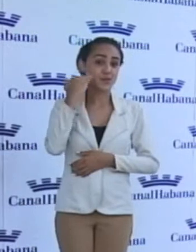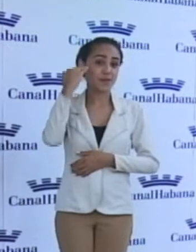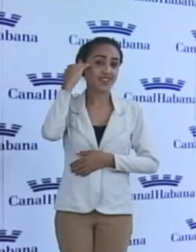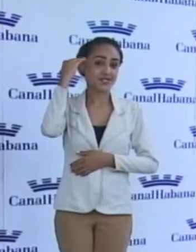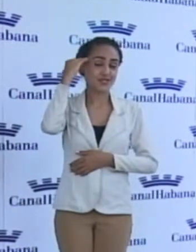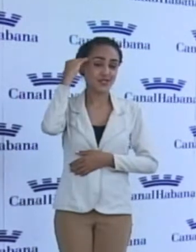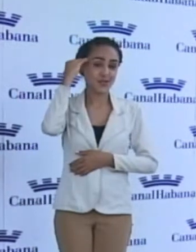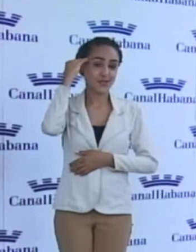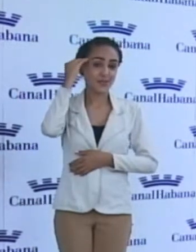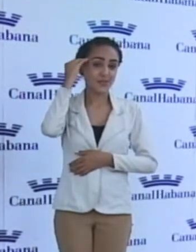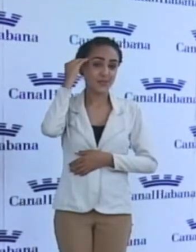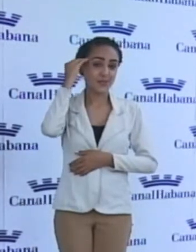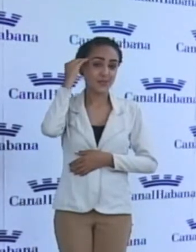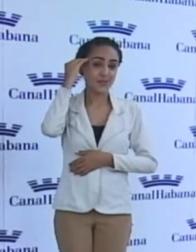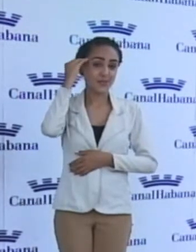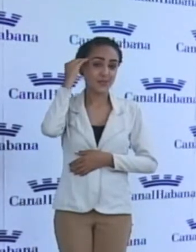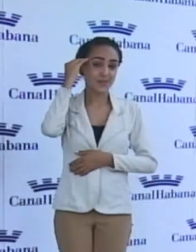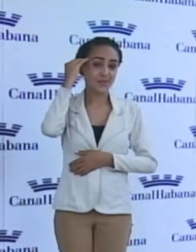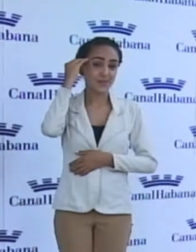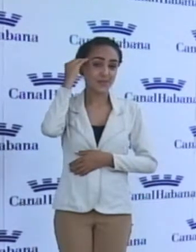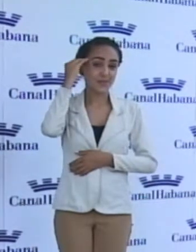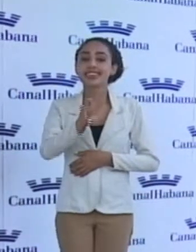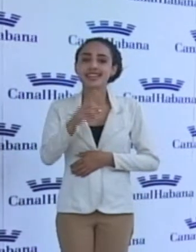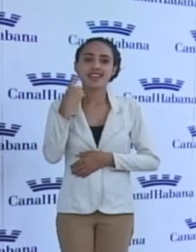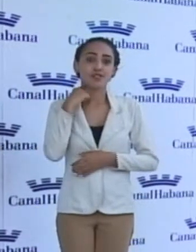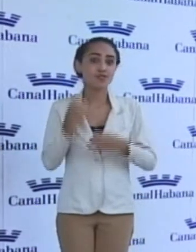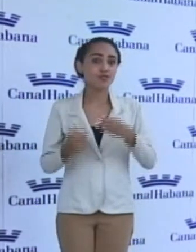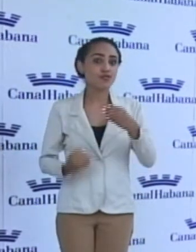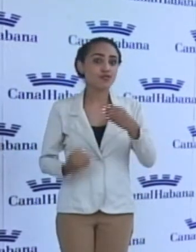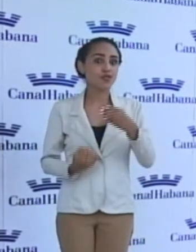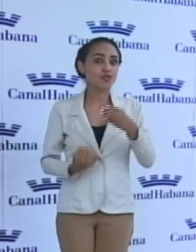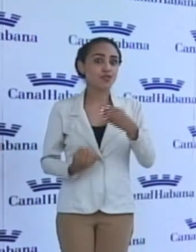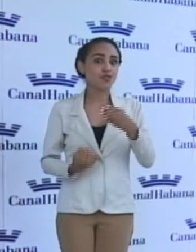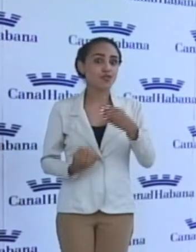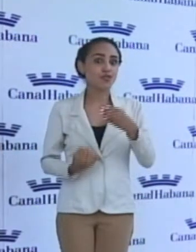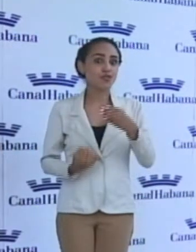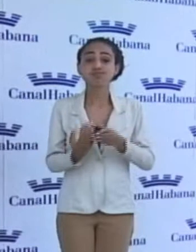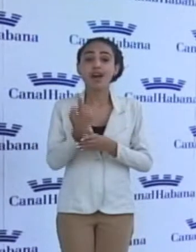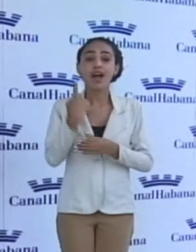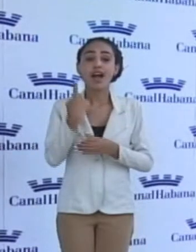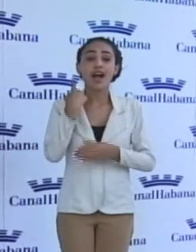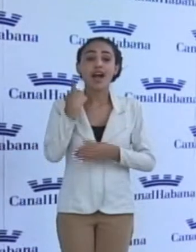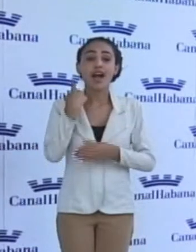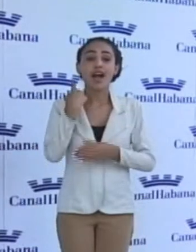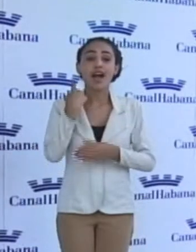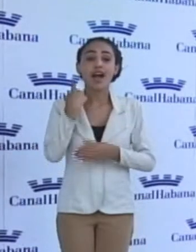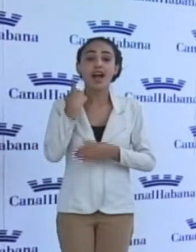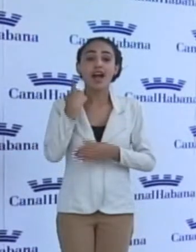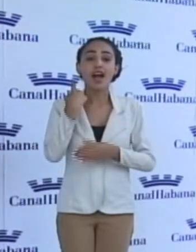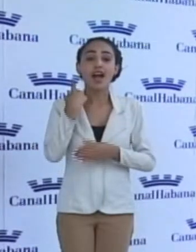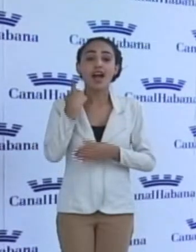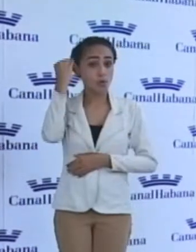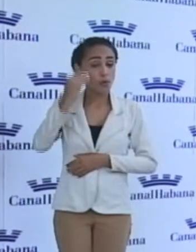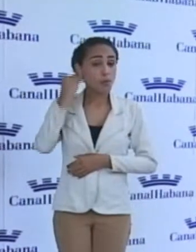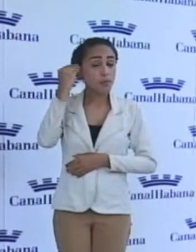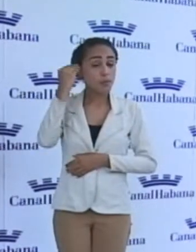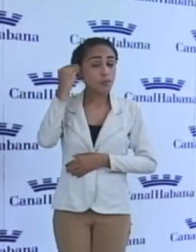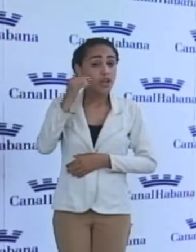Sorda, cumple 13 años de fundado. Se creó en el año 2008. Y yo pienso que aun cuando